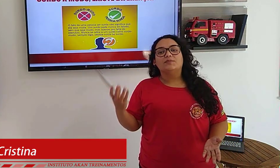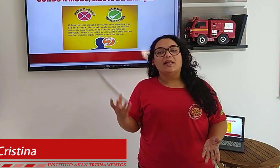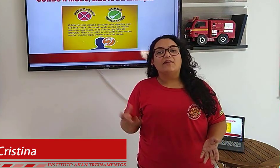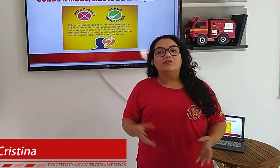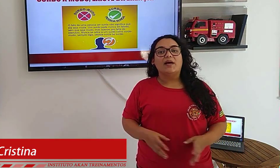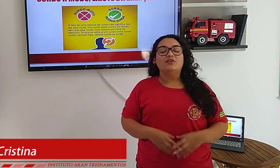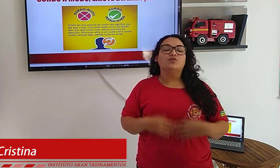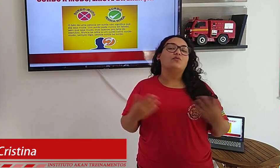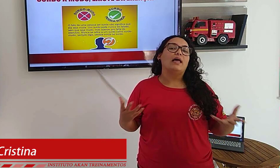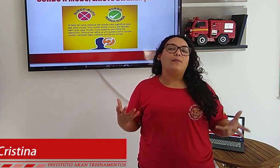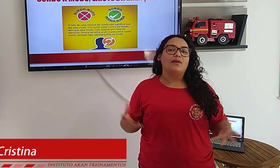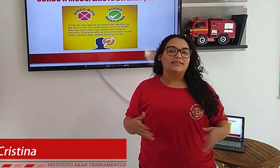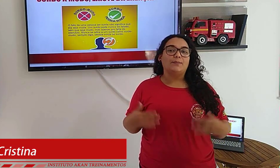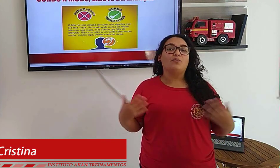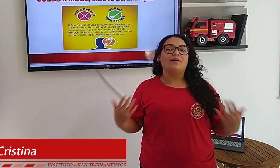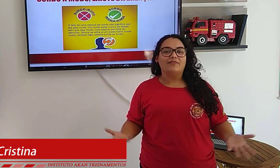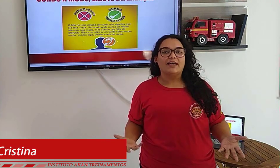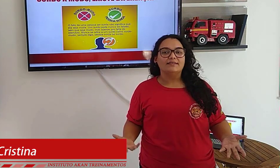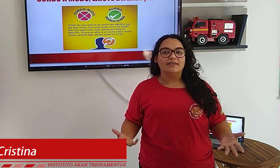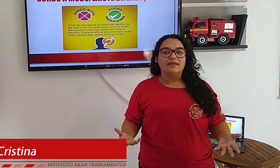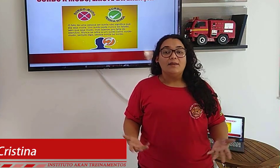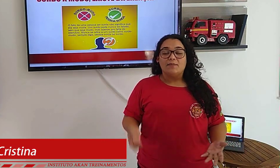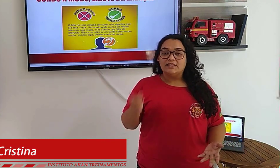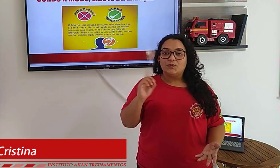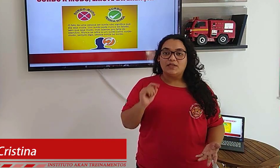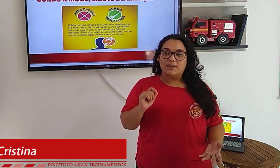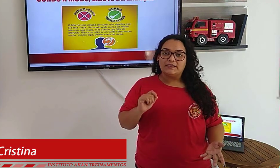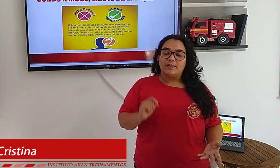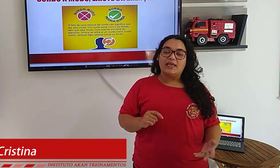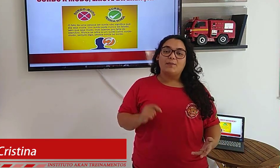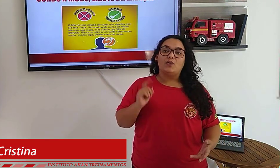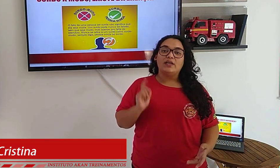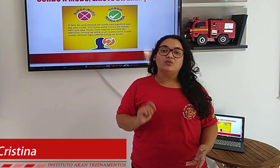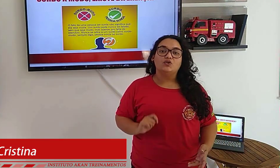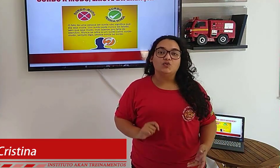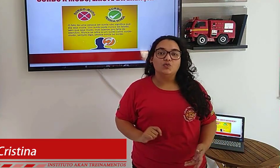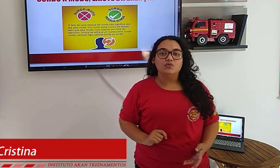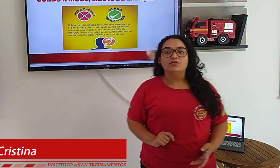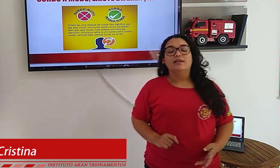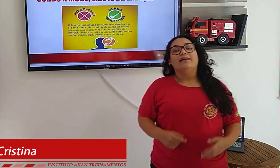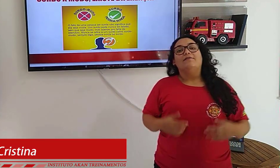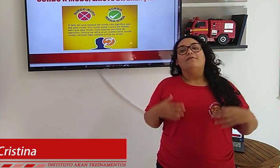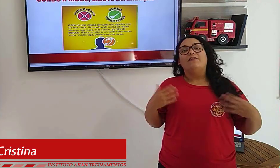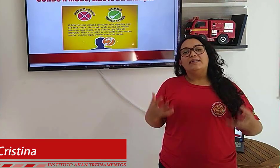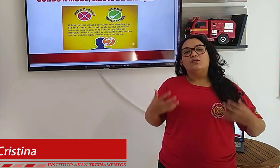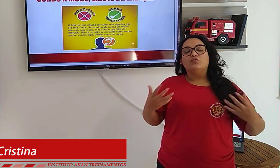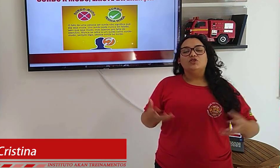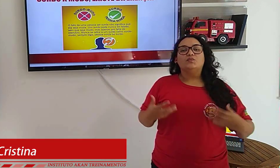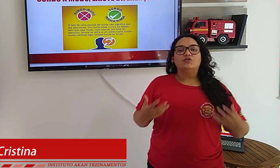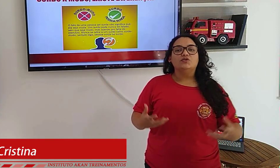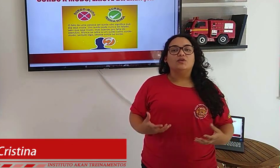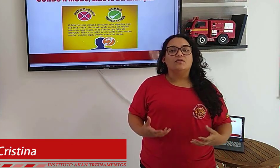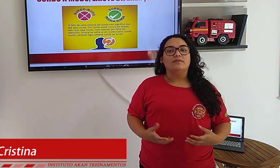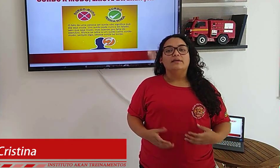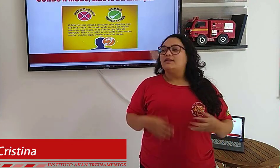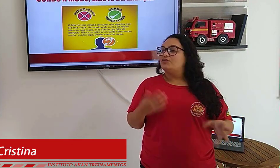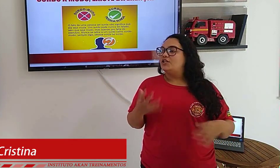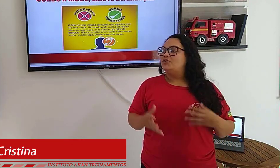para articular, por exemplo, uma frase. Mas vocês podem perceber que a maioria dos surdos faz algum tipo de som. Então, gesticulando e